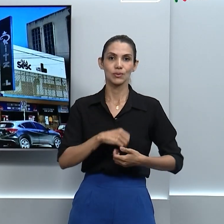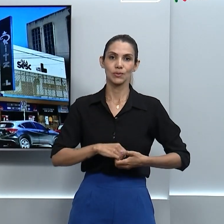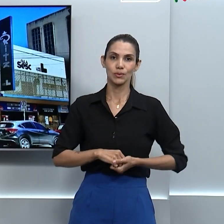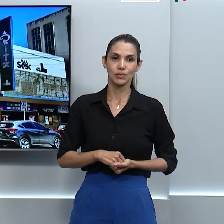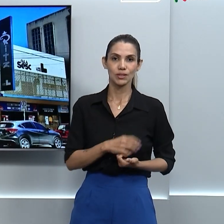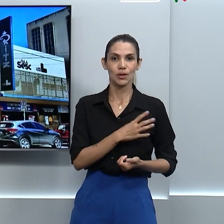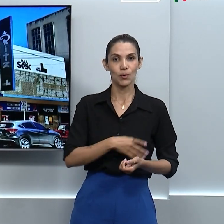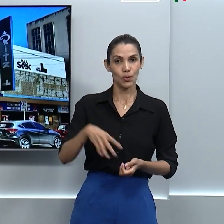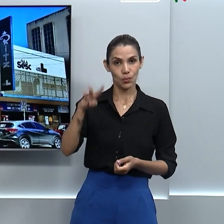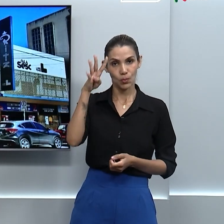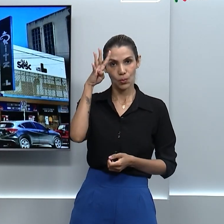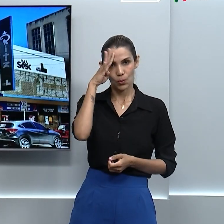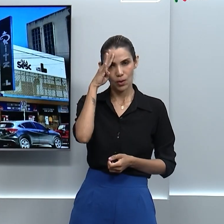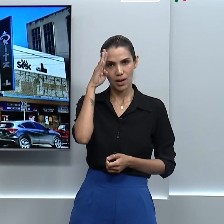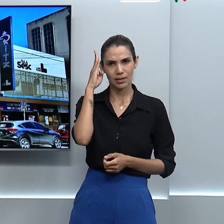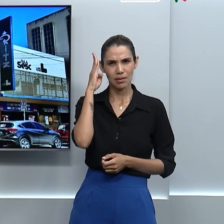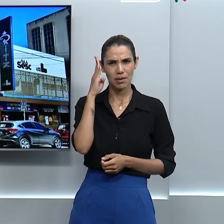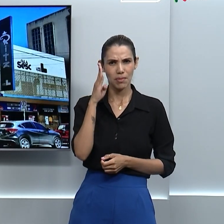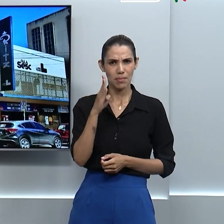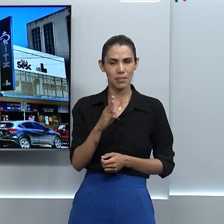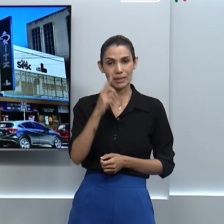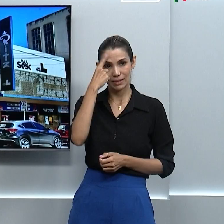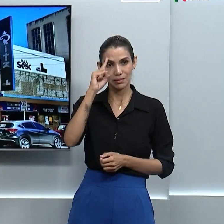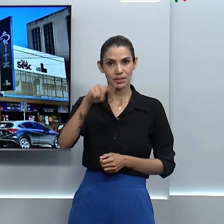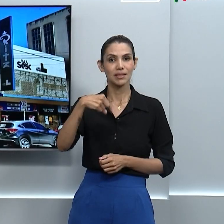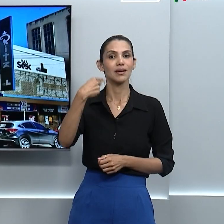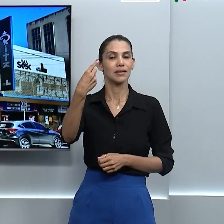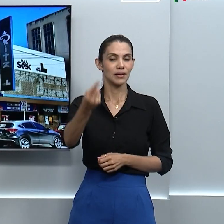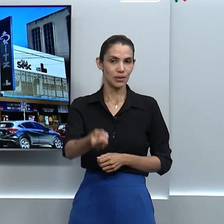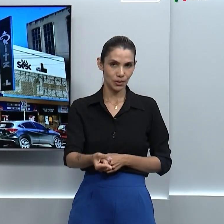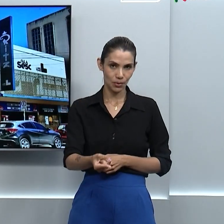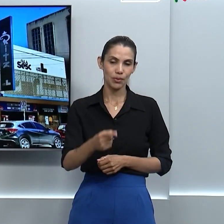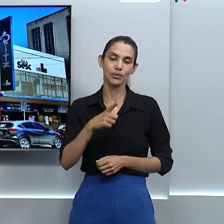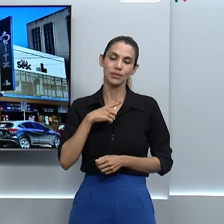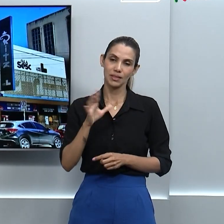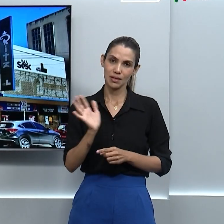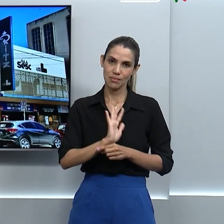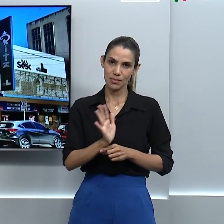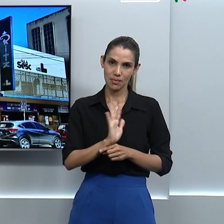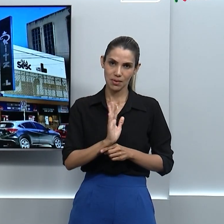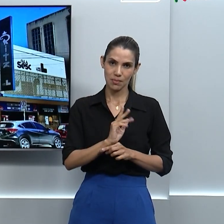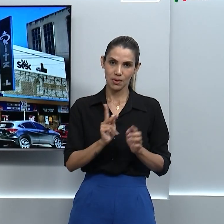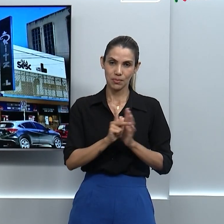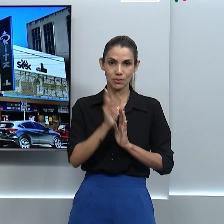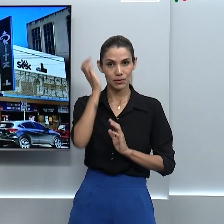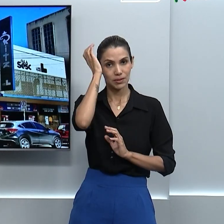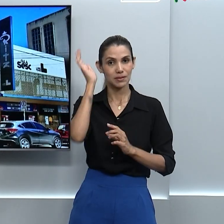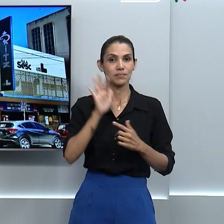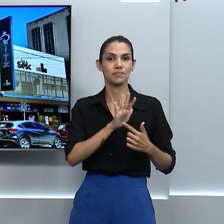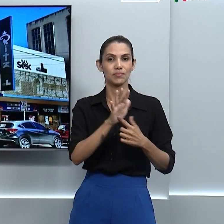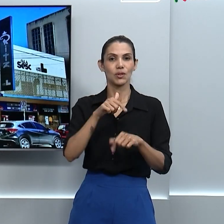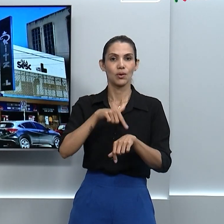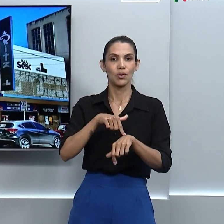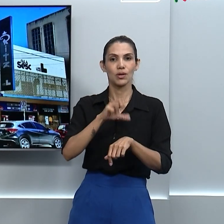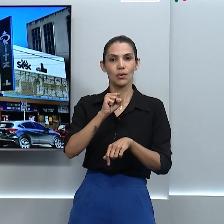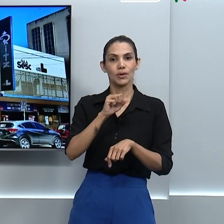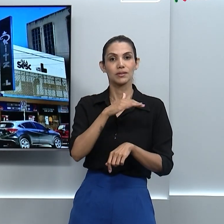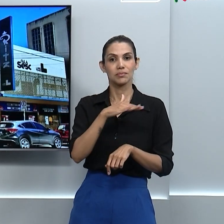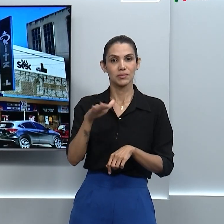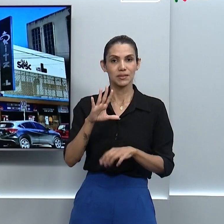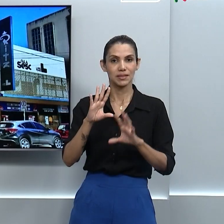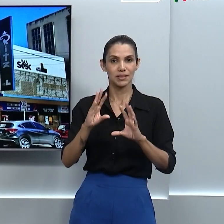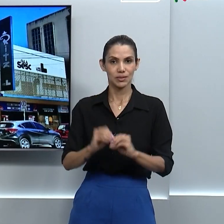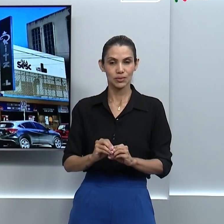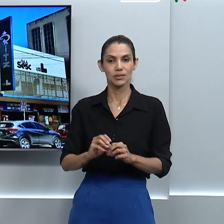primeira quarta-feira do mês, então semana que vem tem edição, né, do Cine Sesc, primeira quarta do mês, 8h30 da